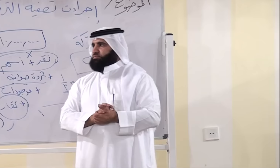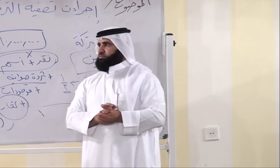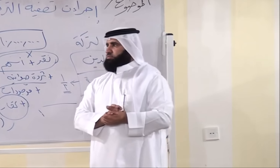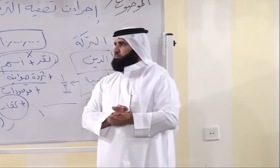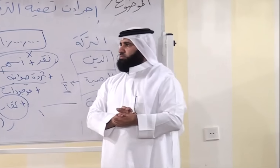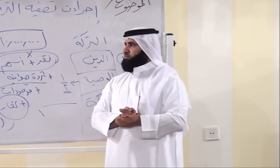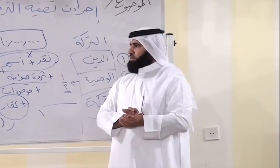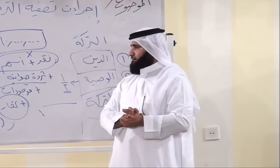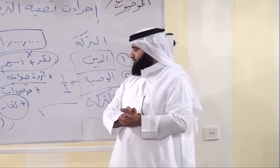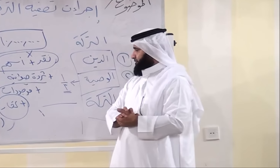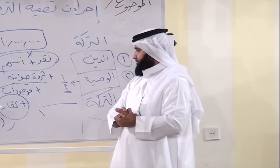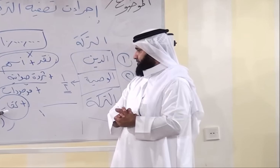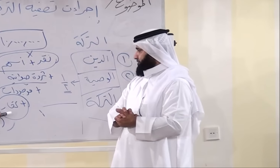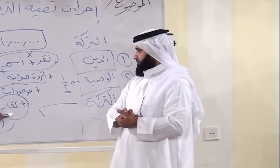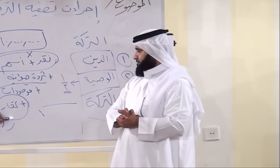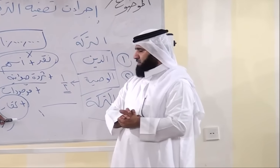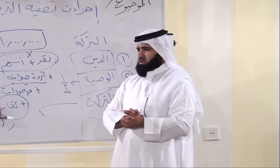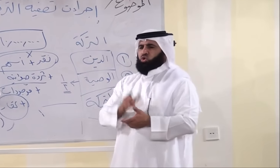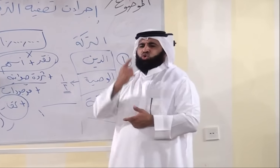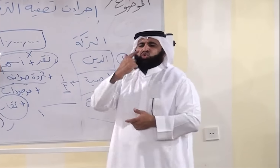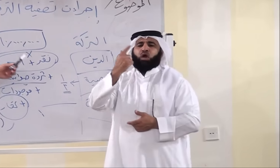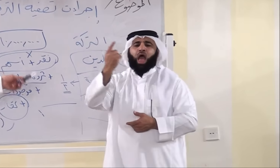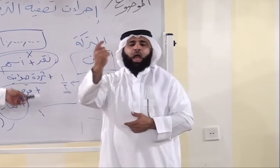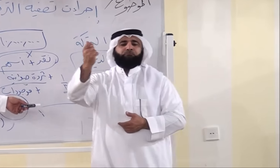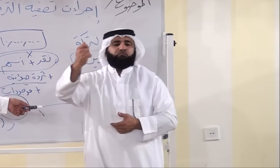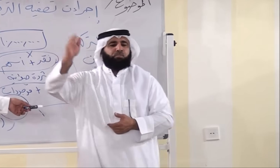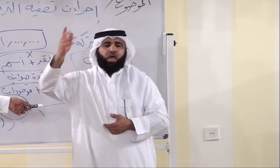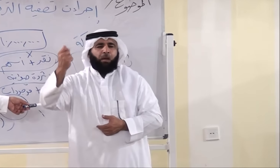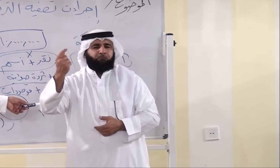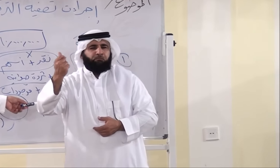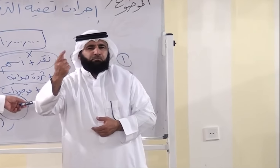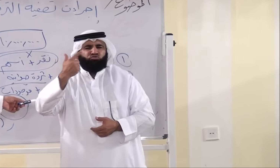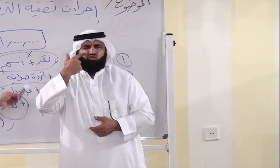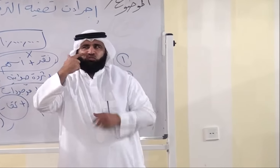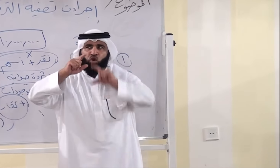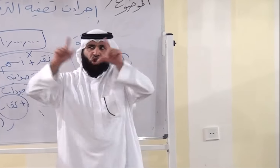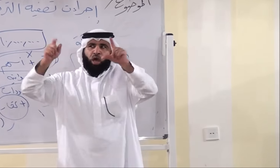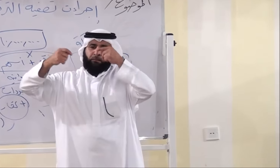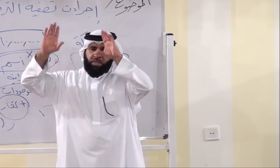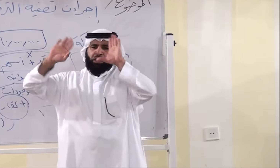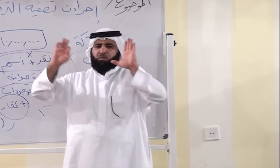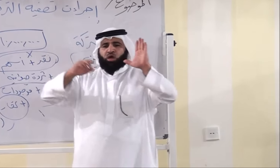حنا نعرضه للبيع